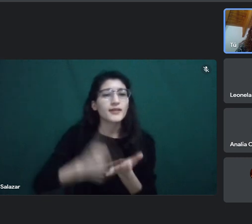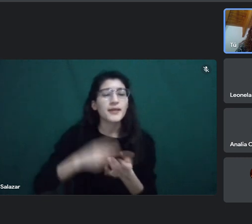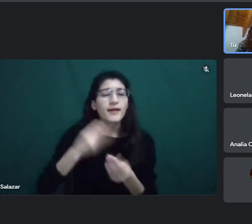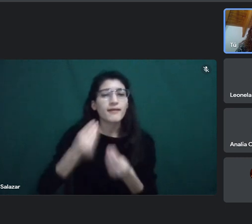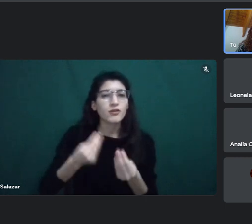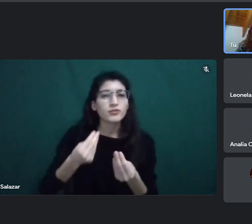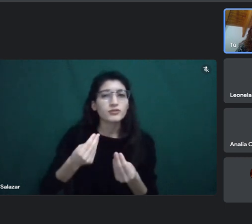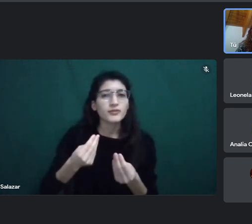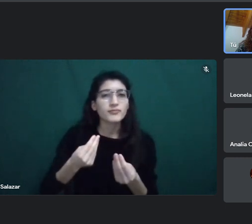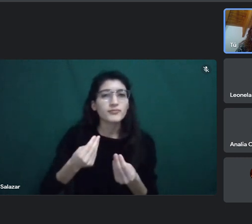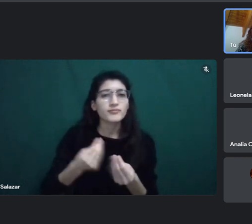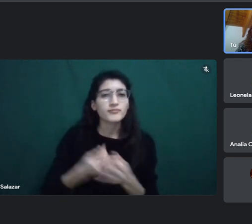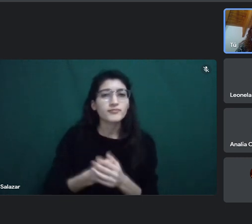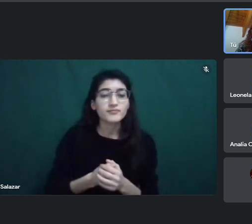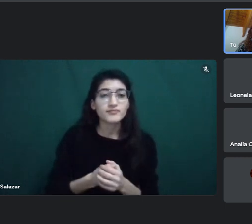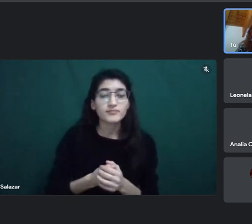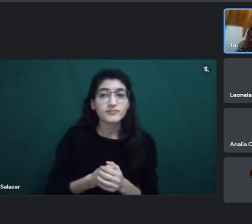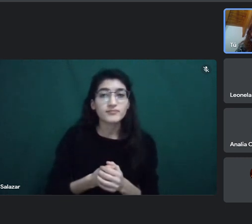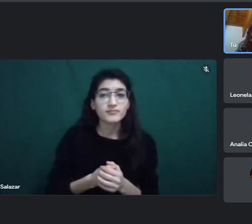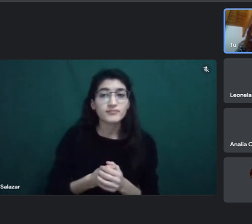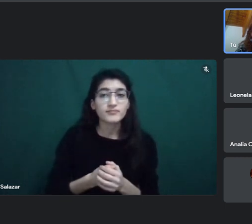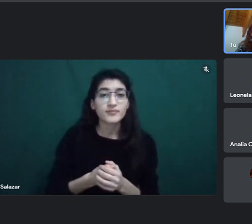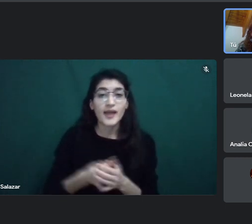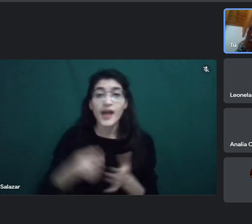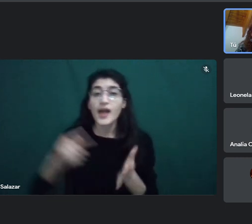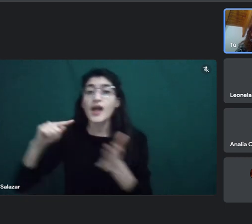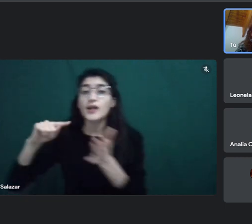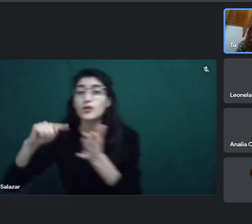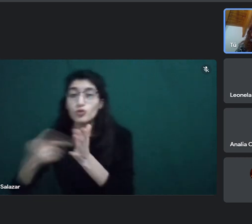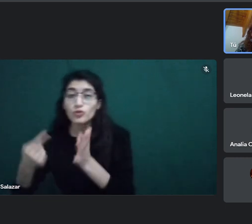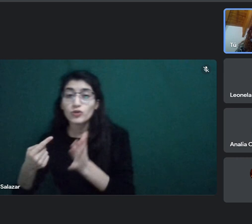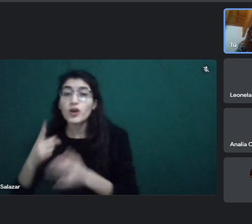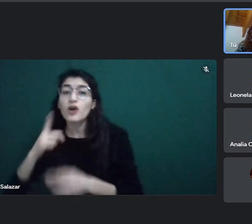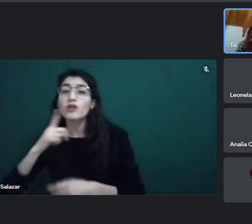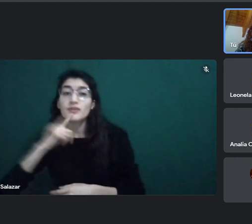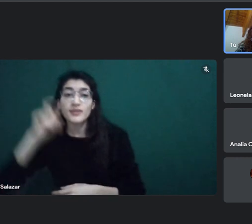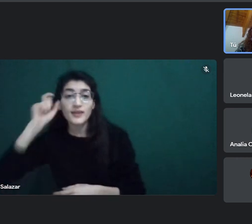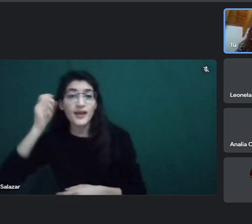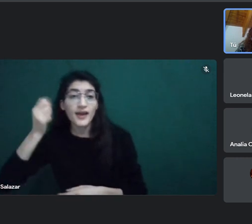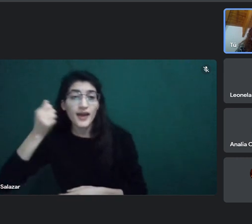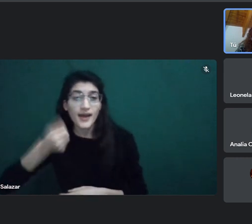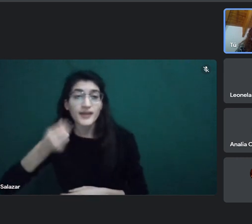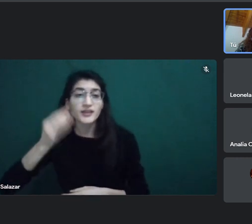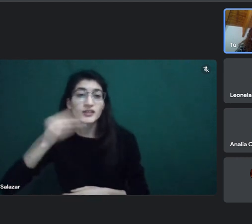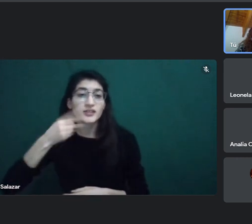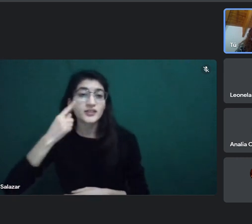¿Cuál es el núcleo? Dijimos objectives. Entonces, ¿cómo leemos este bloque? Determine